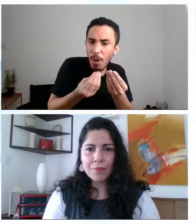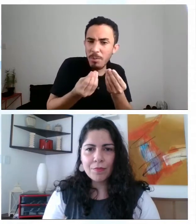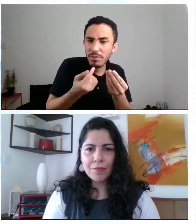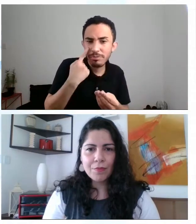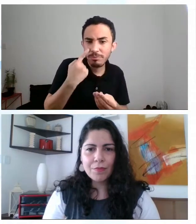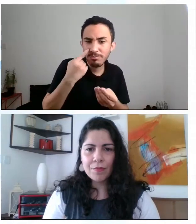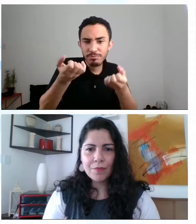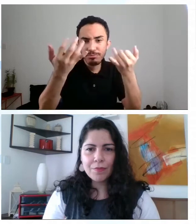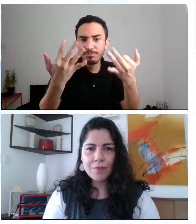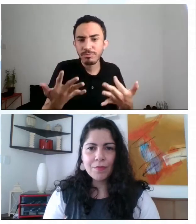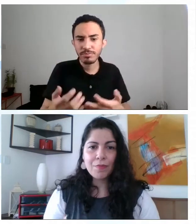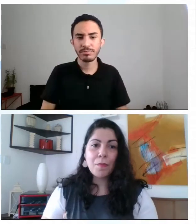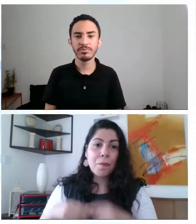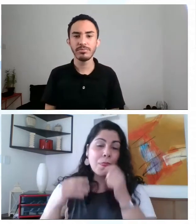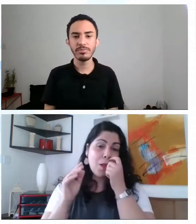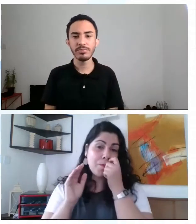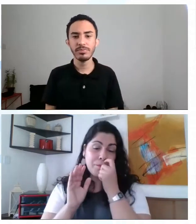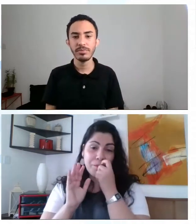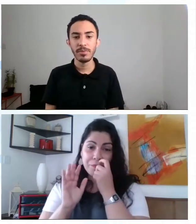isso?